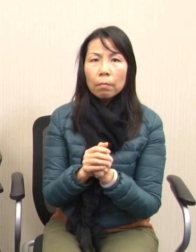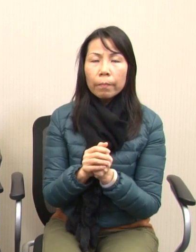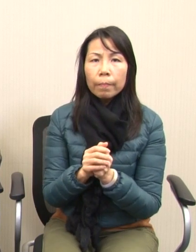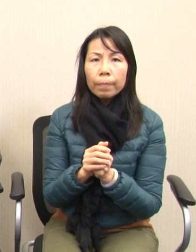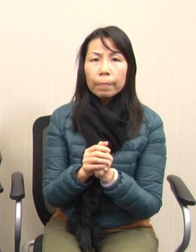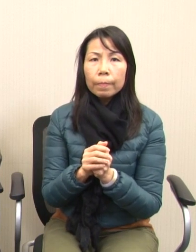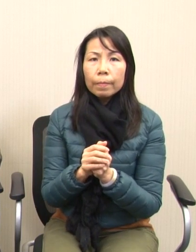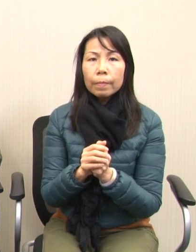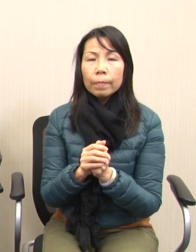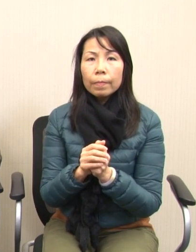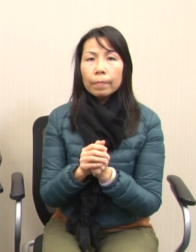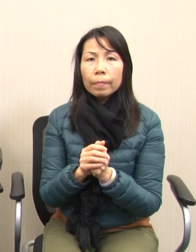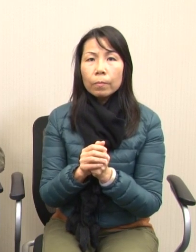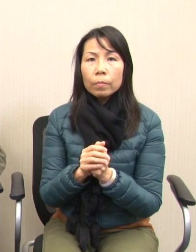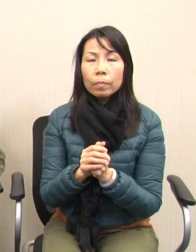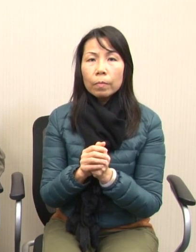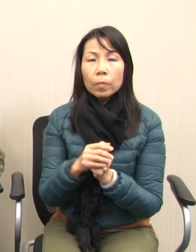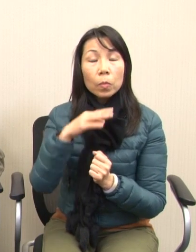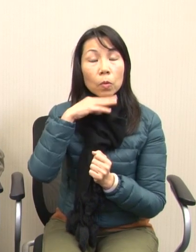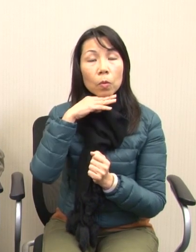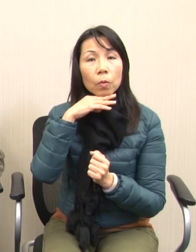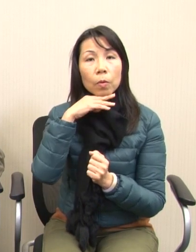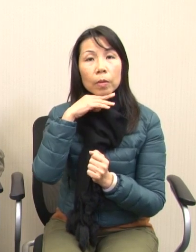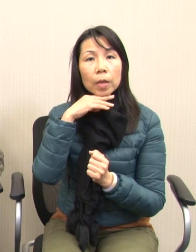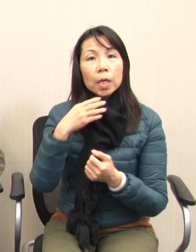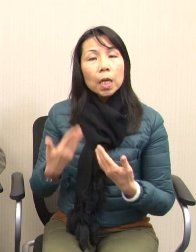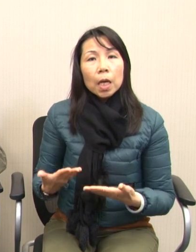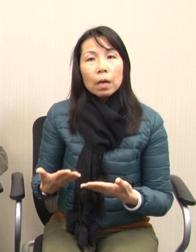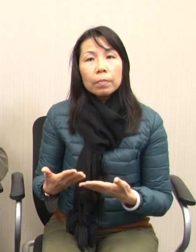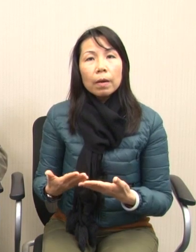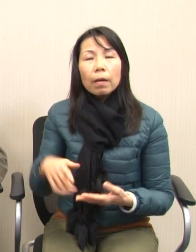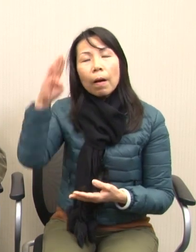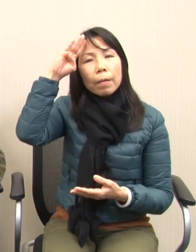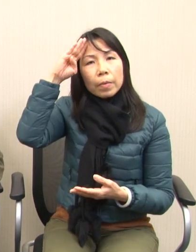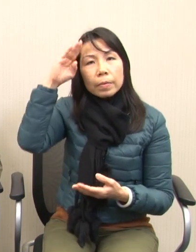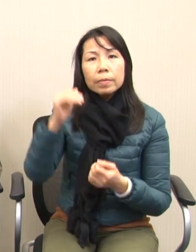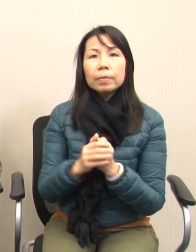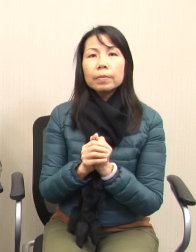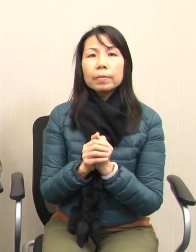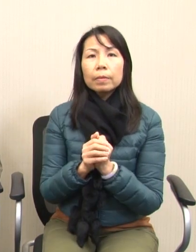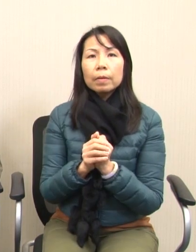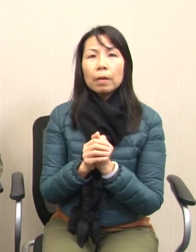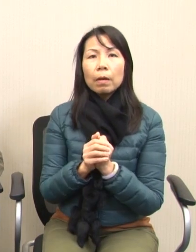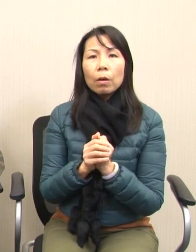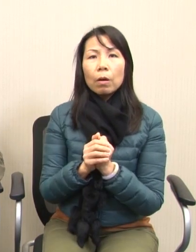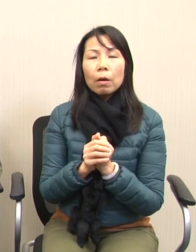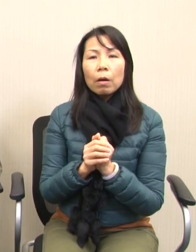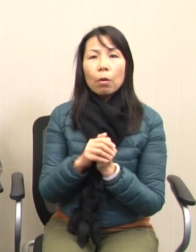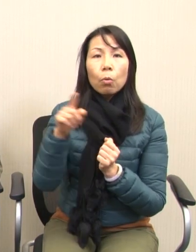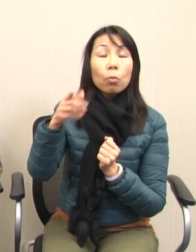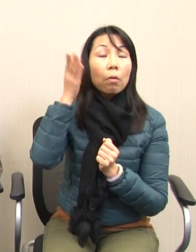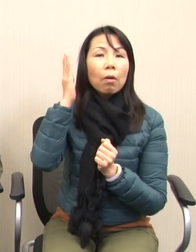be。如果我哋今日喺度講就話，哦，唔好意思，咁你陶冠聰戇居啫